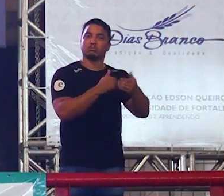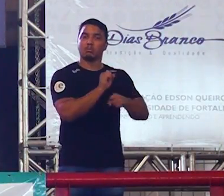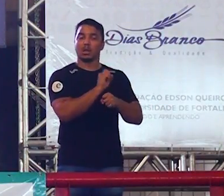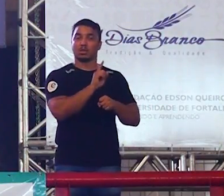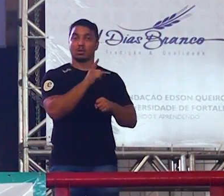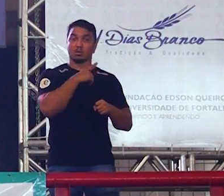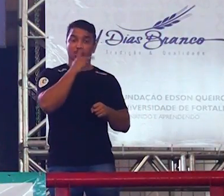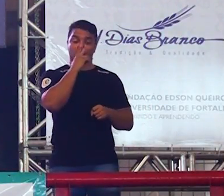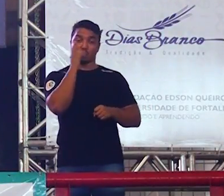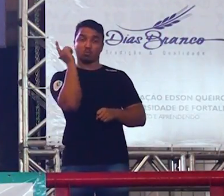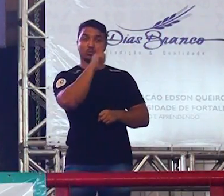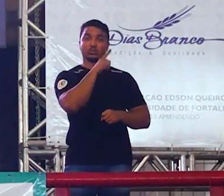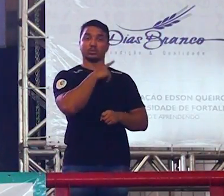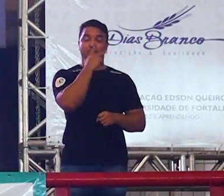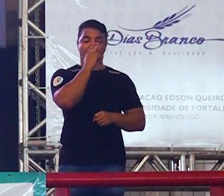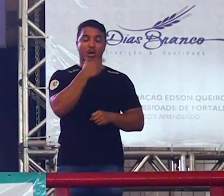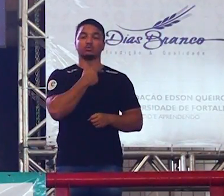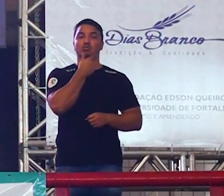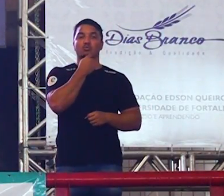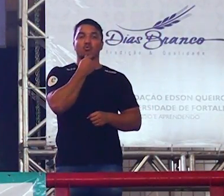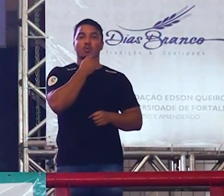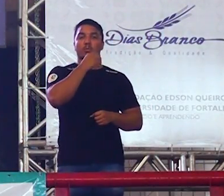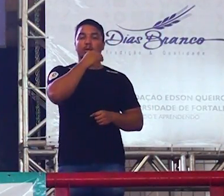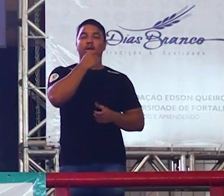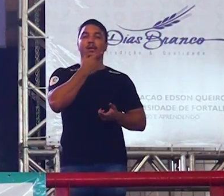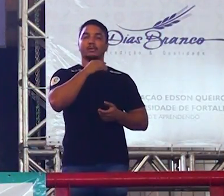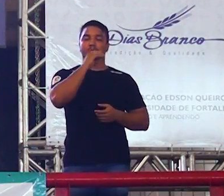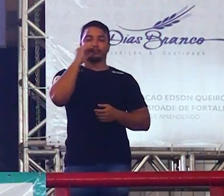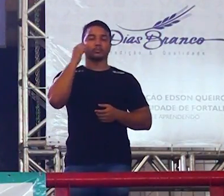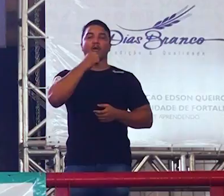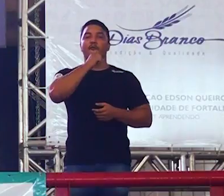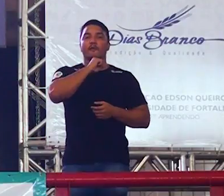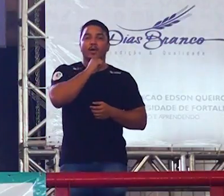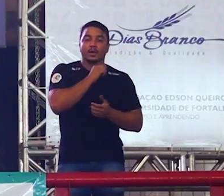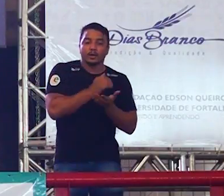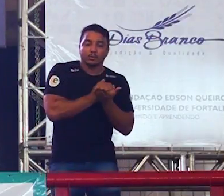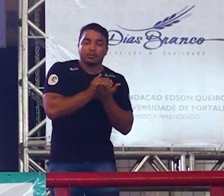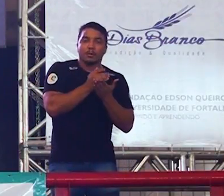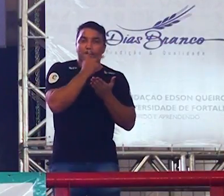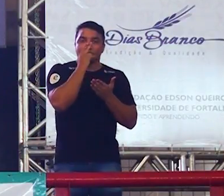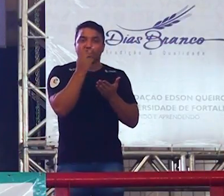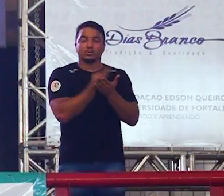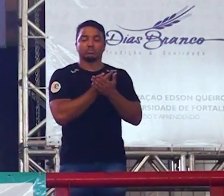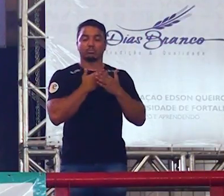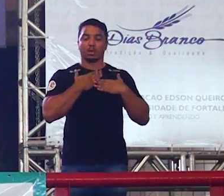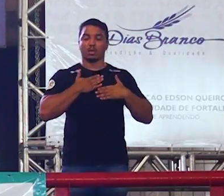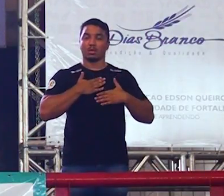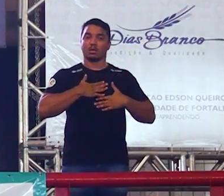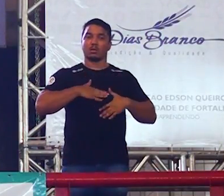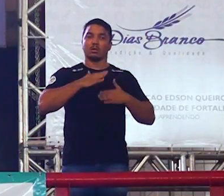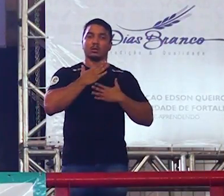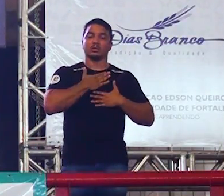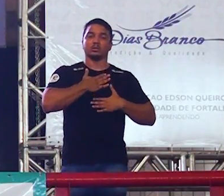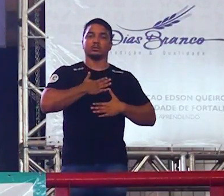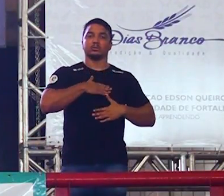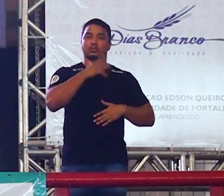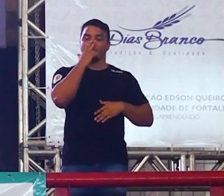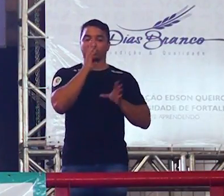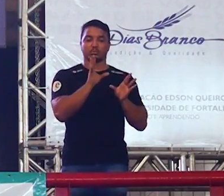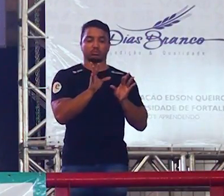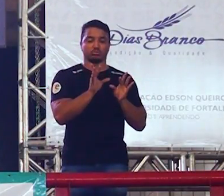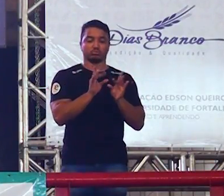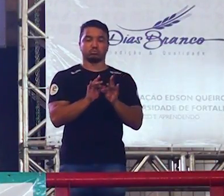a andropausa, que é a menopausa masculina, ela vai ocorrer de forma suave até